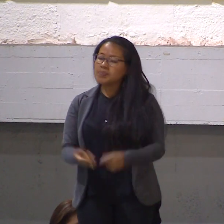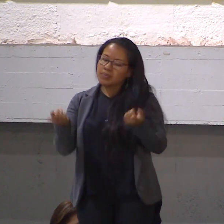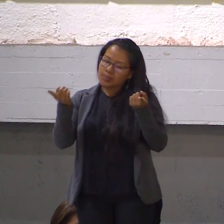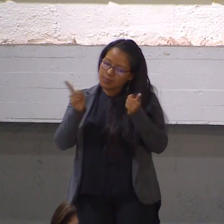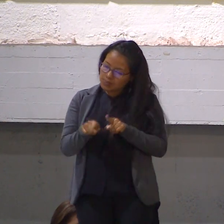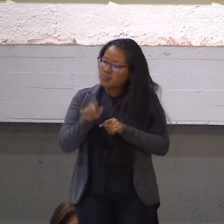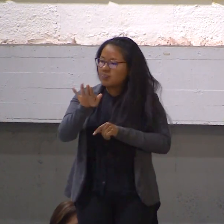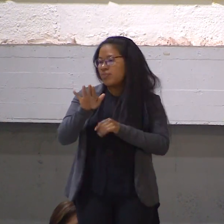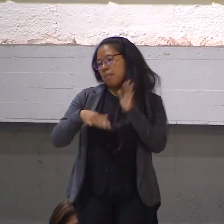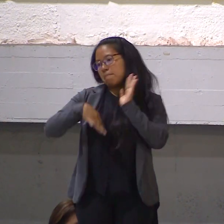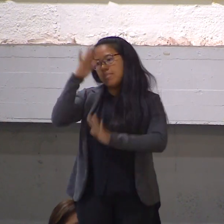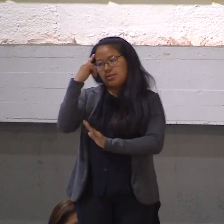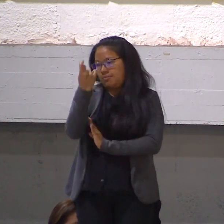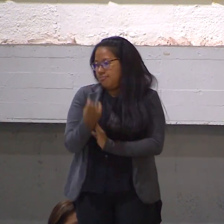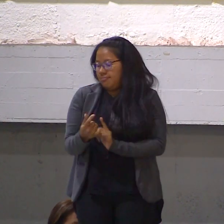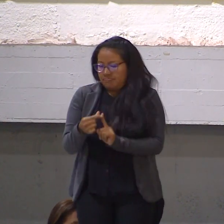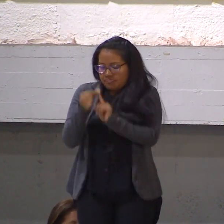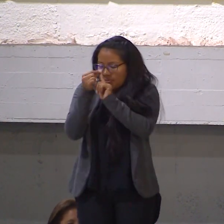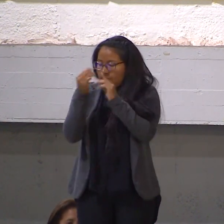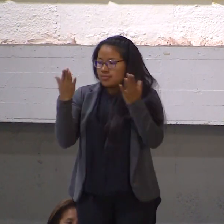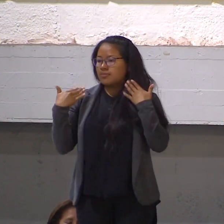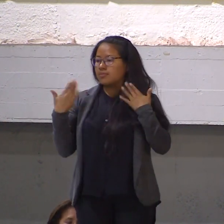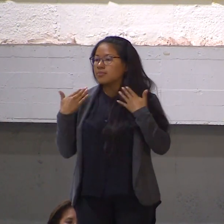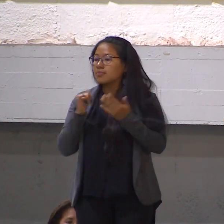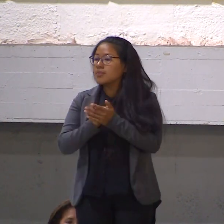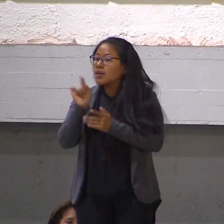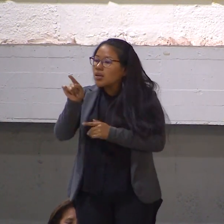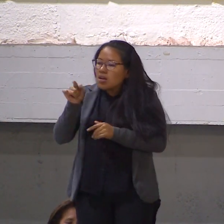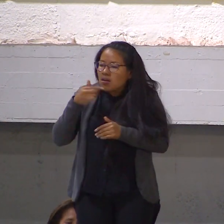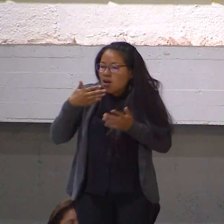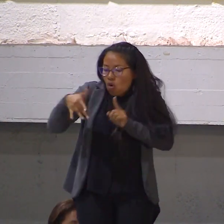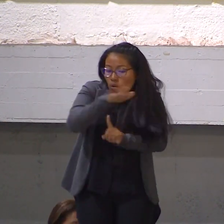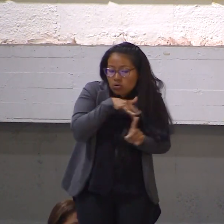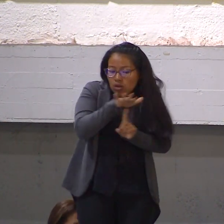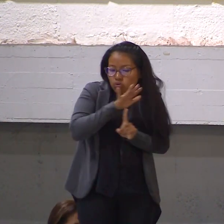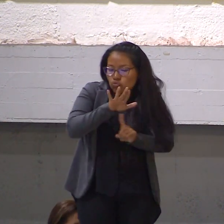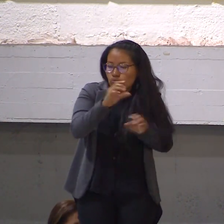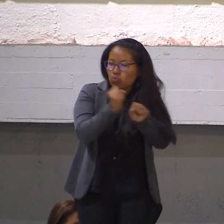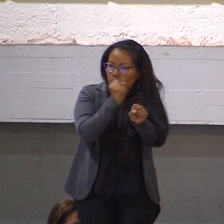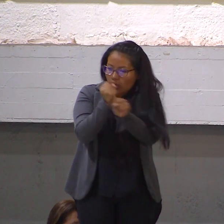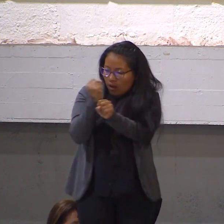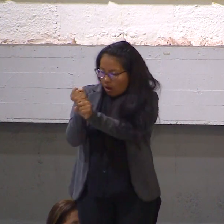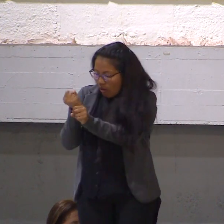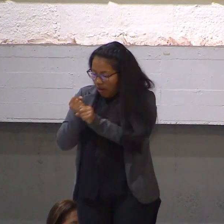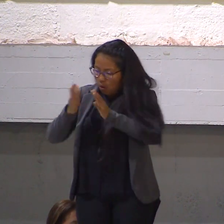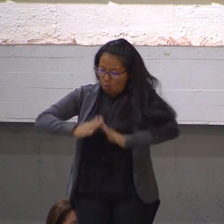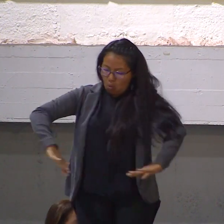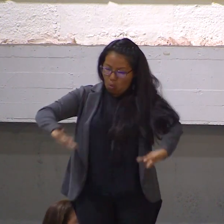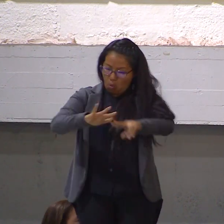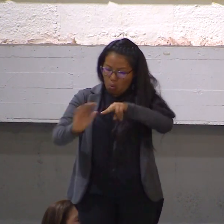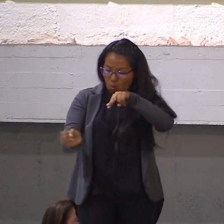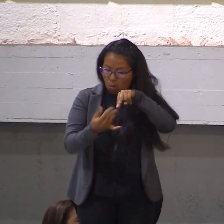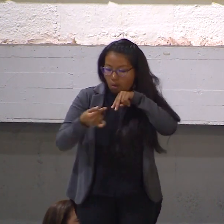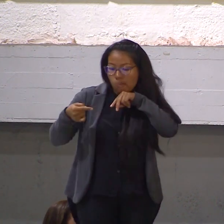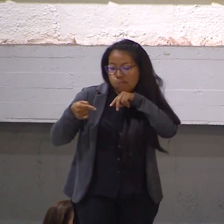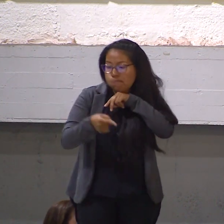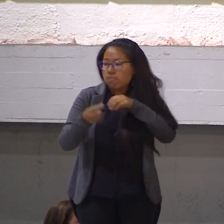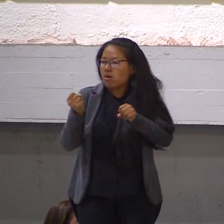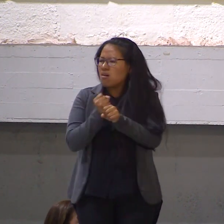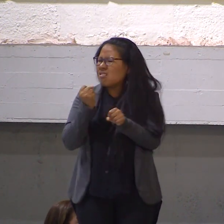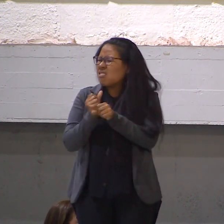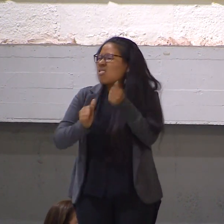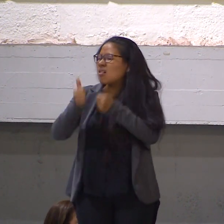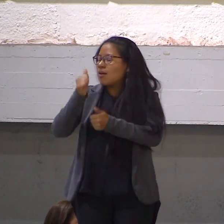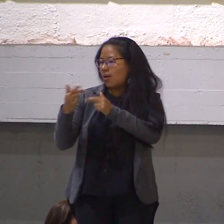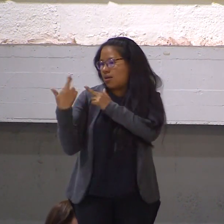educación física en cada uno de los sitios donde nosotros trabajamos en nuestros espacios educativos allí la responsabilidad